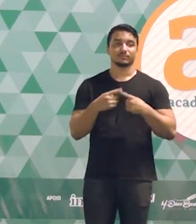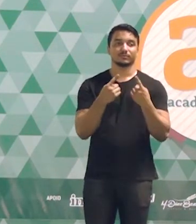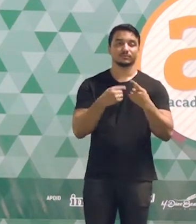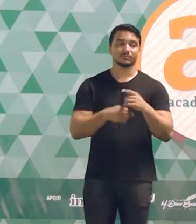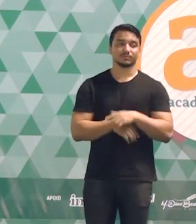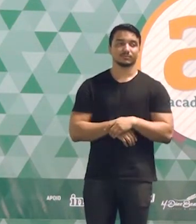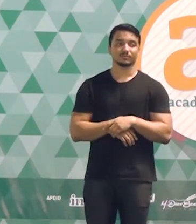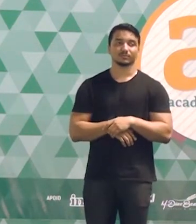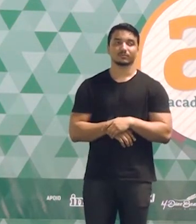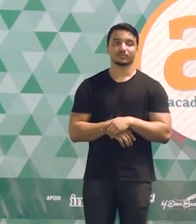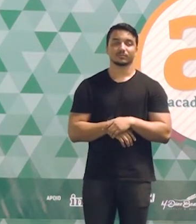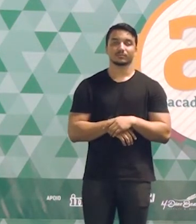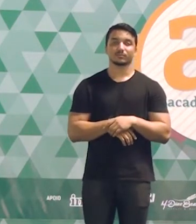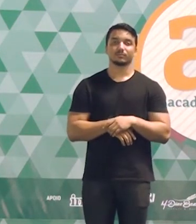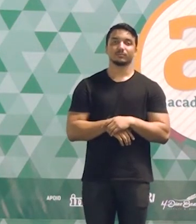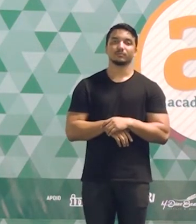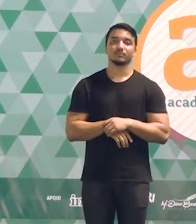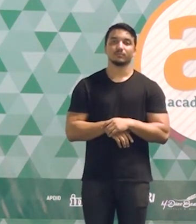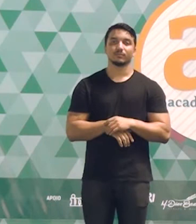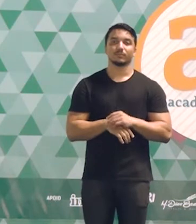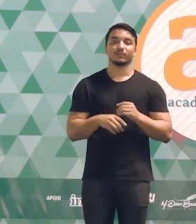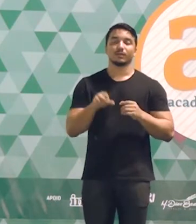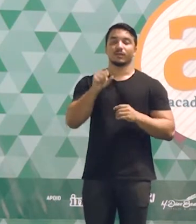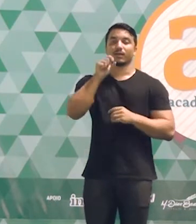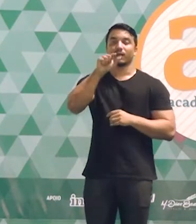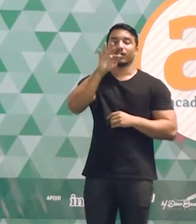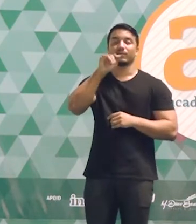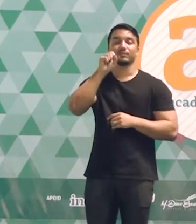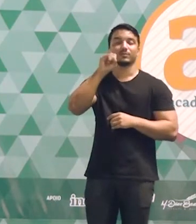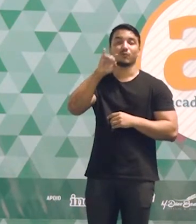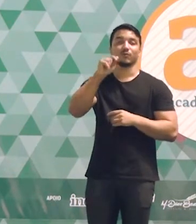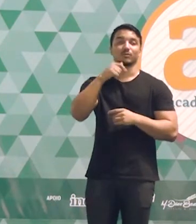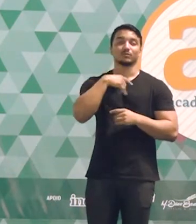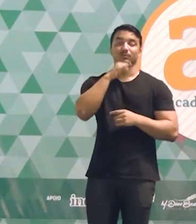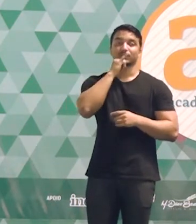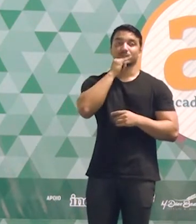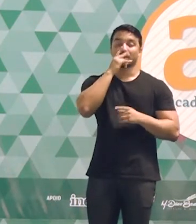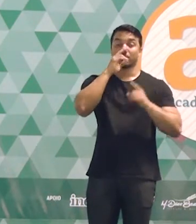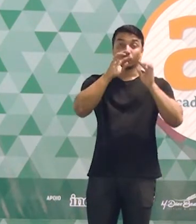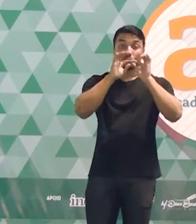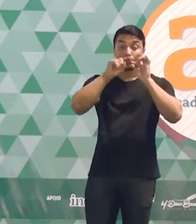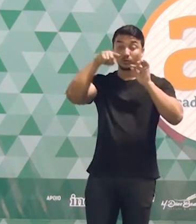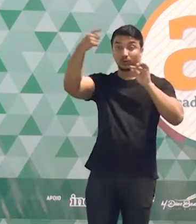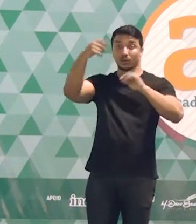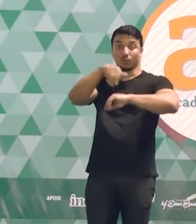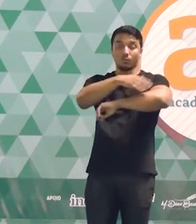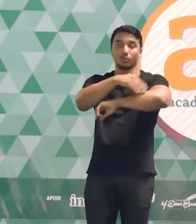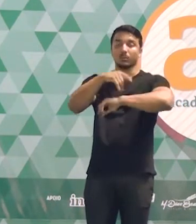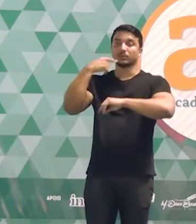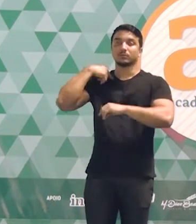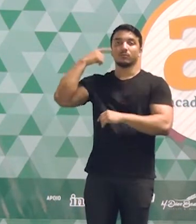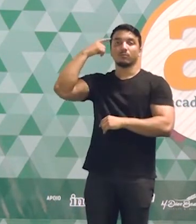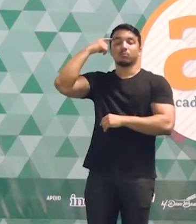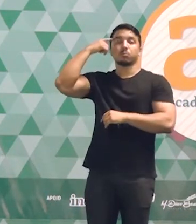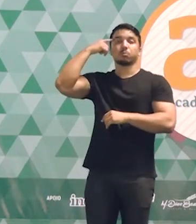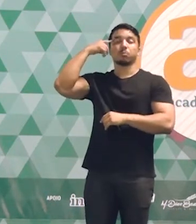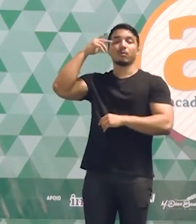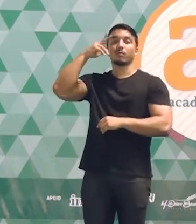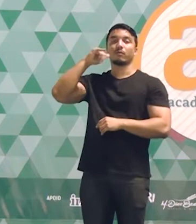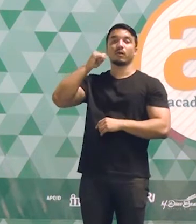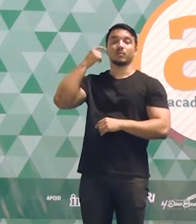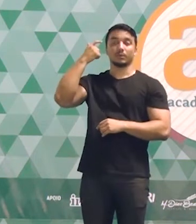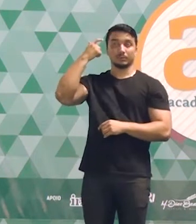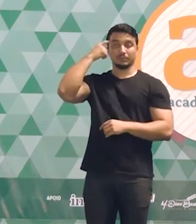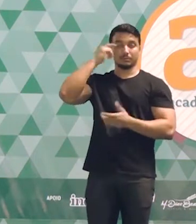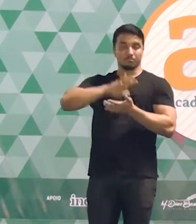Silva. F. Silva e Letícia, faz de conta, F. Silva, faz de conta que a Letícia está do outro lado da rua, ela está distraída, aí está chegando um rapaz, e